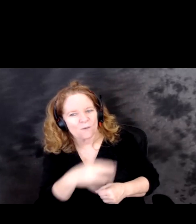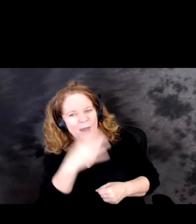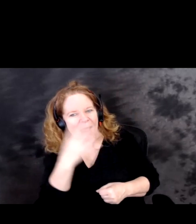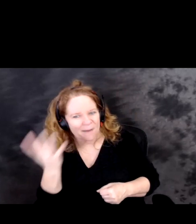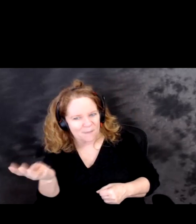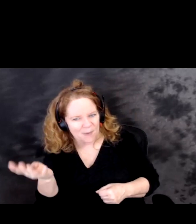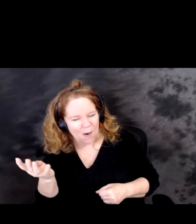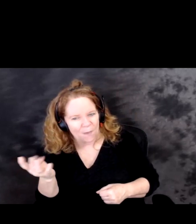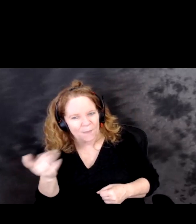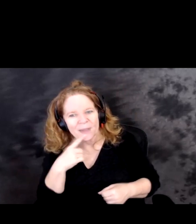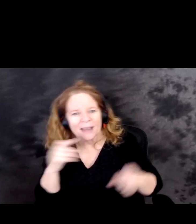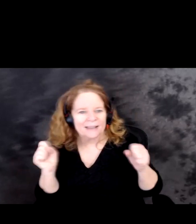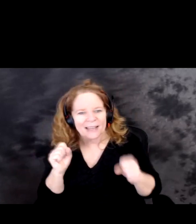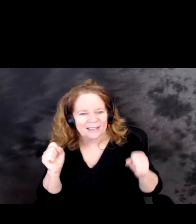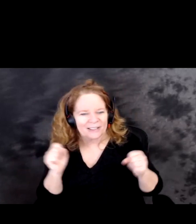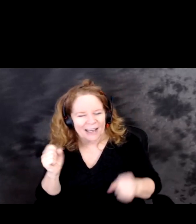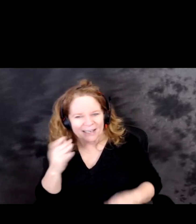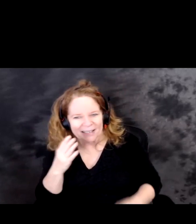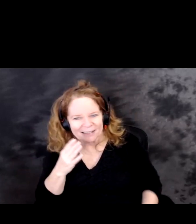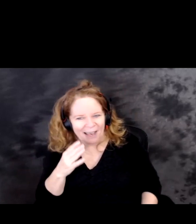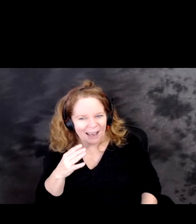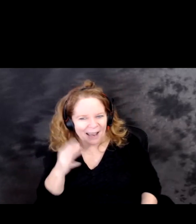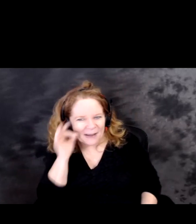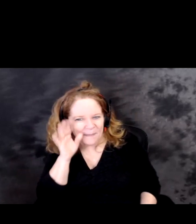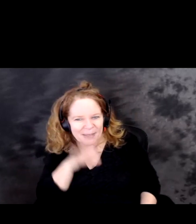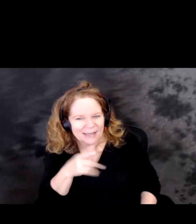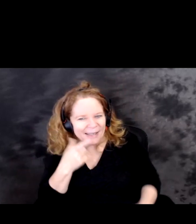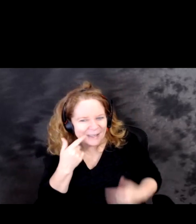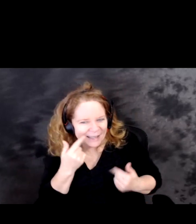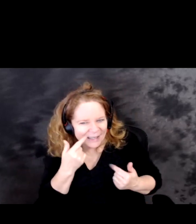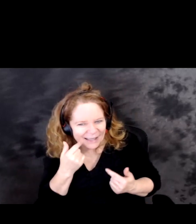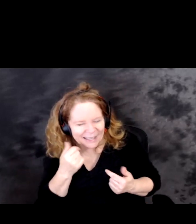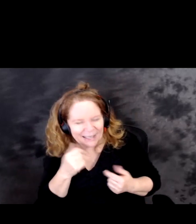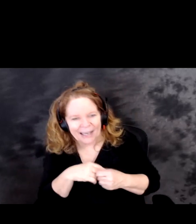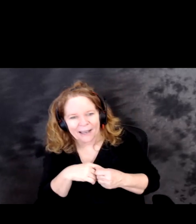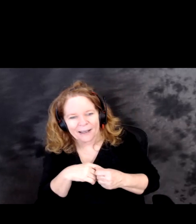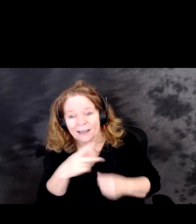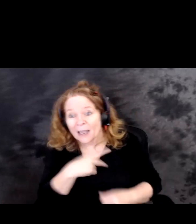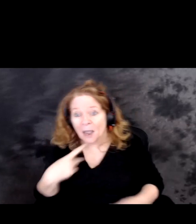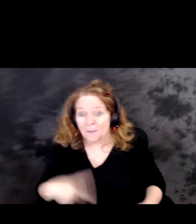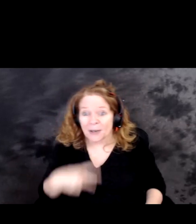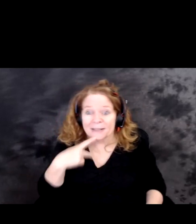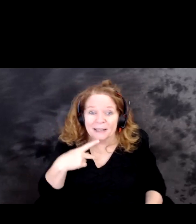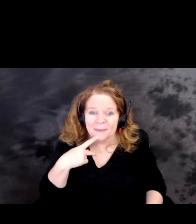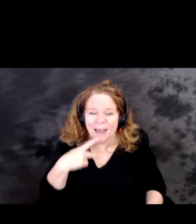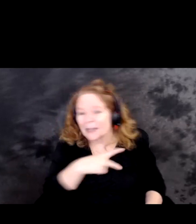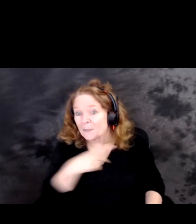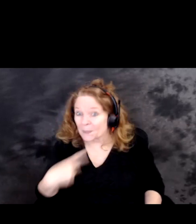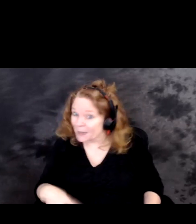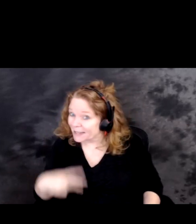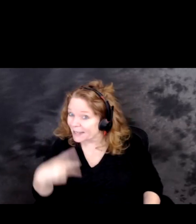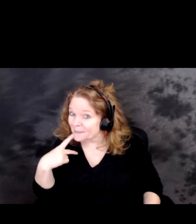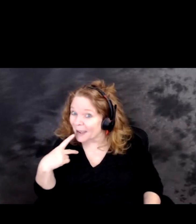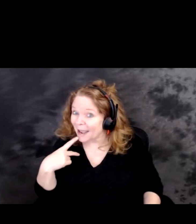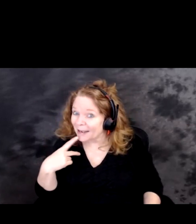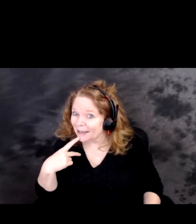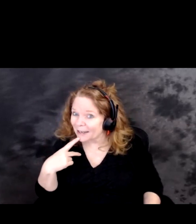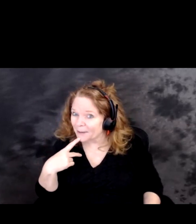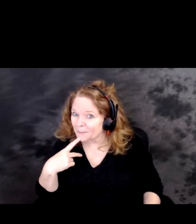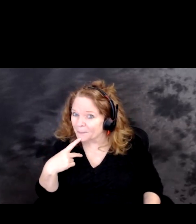Agregué un poco de batido del batido de la malteada de arco iris a mi miel para que supiera